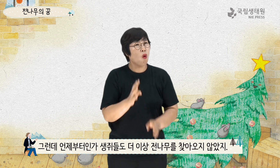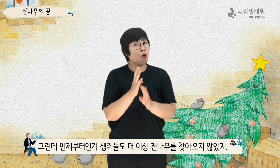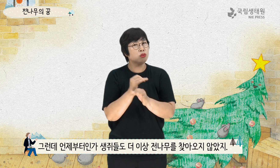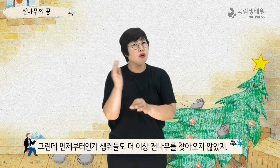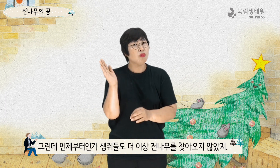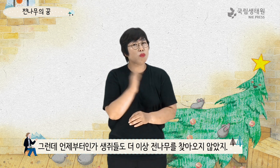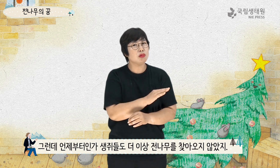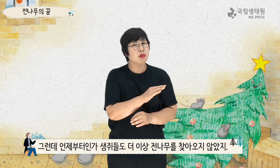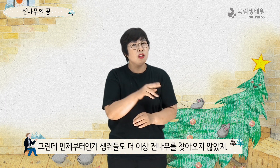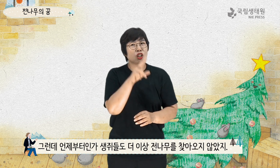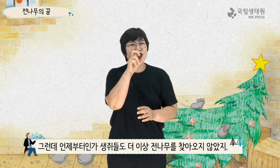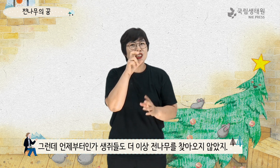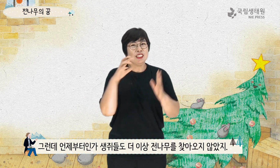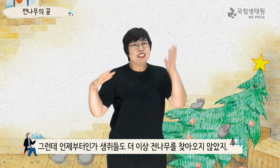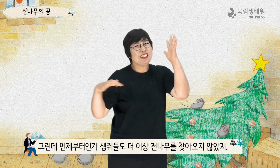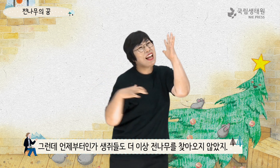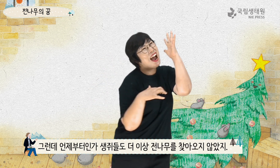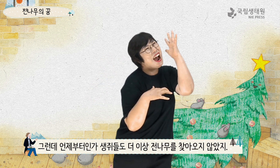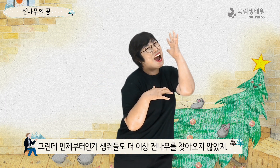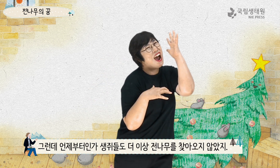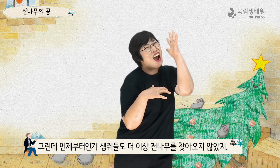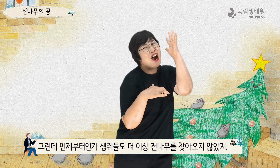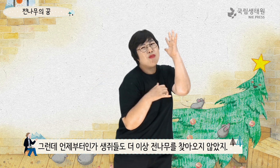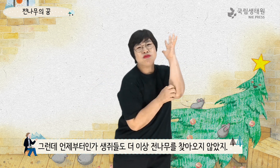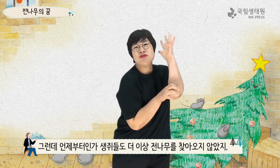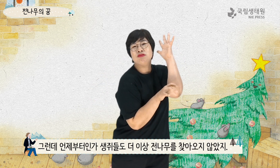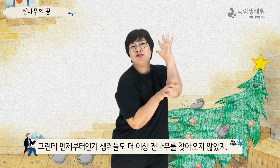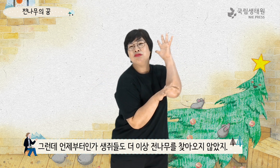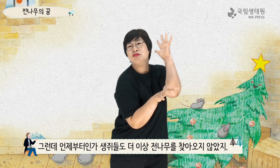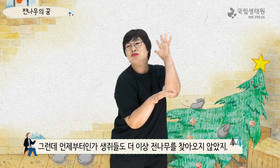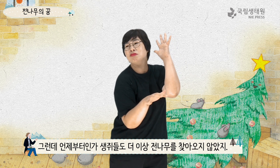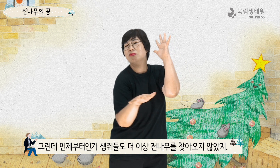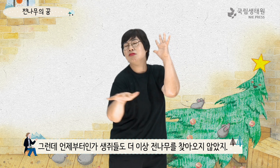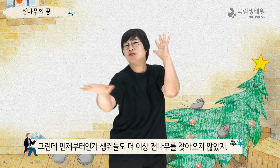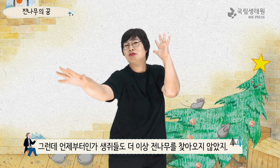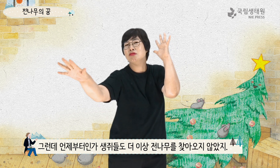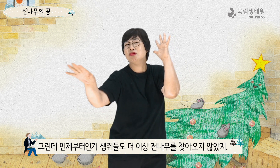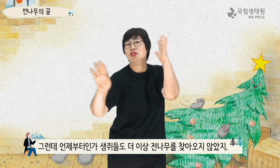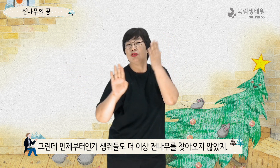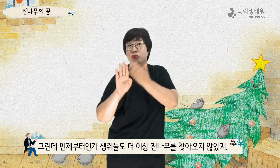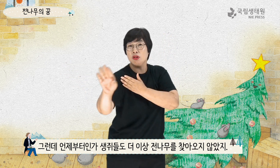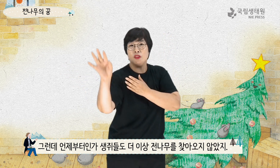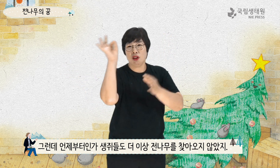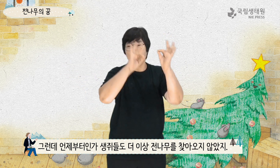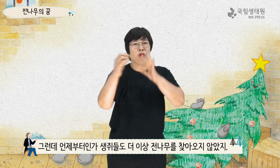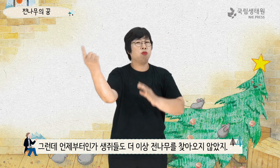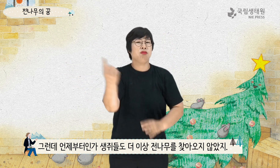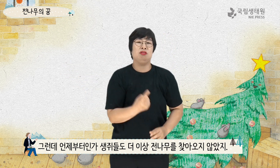그런데 언제부터인가 생쥐들도 더 이상 전나무를 찾아오지 않았지.